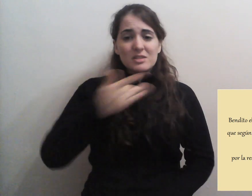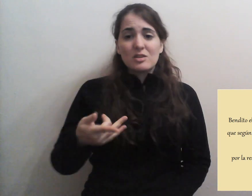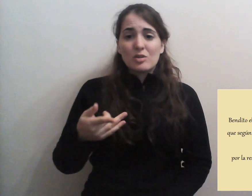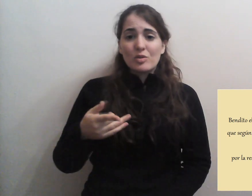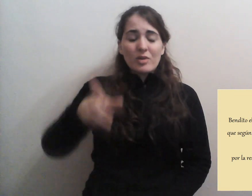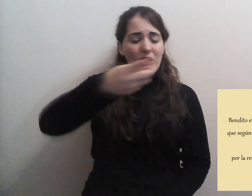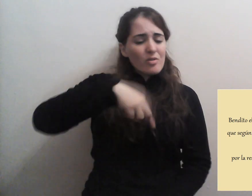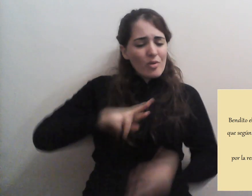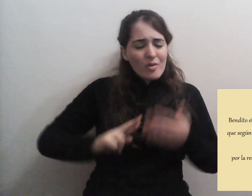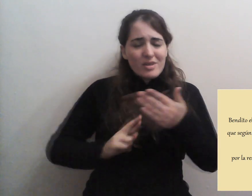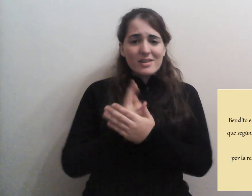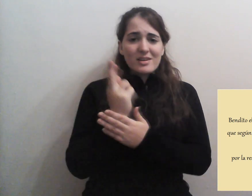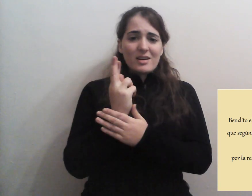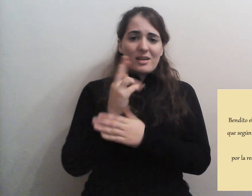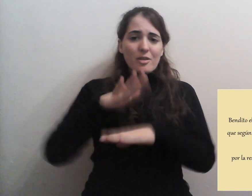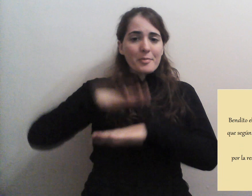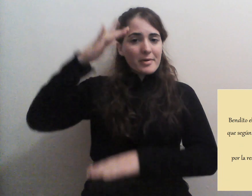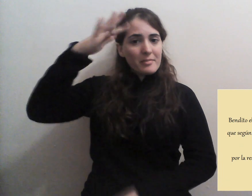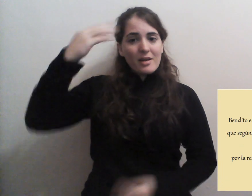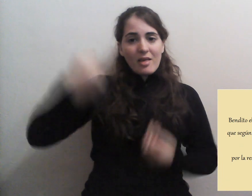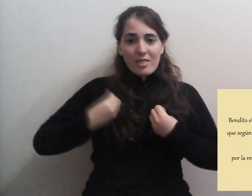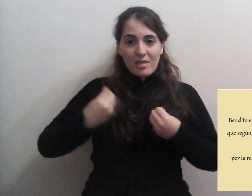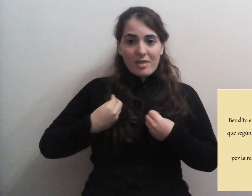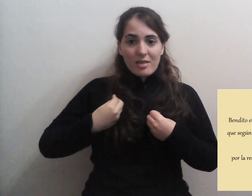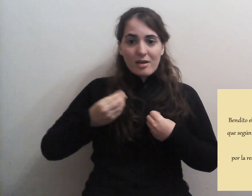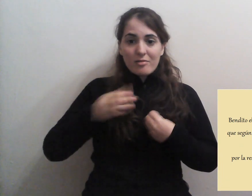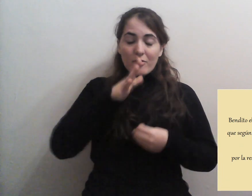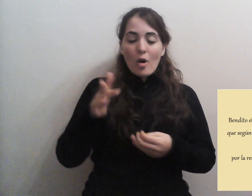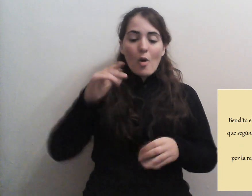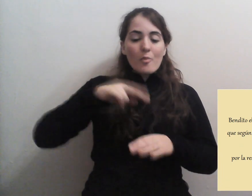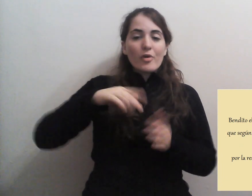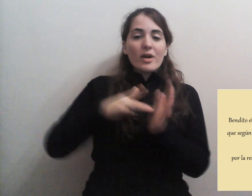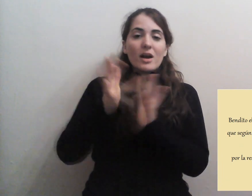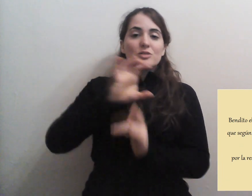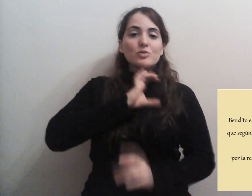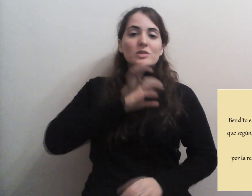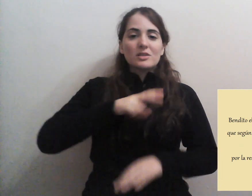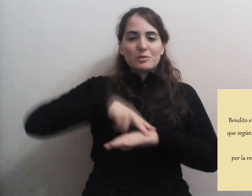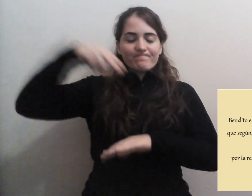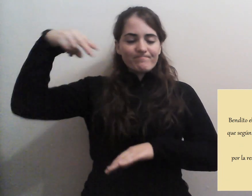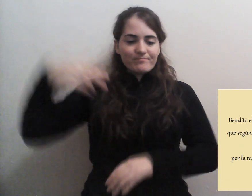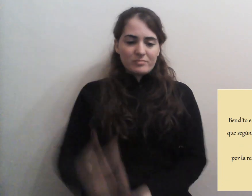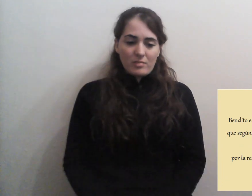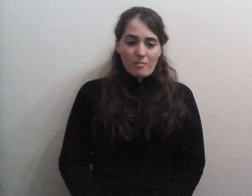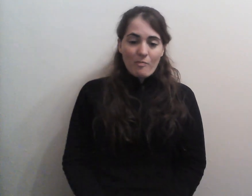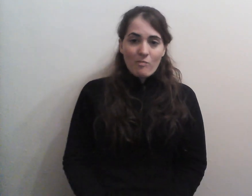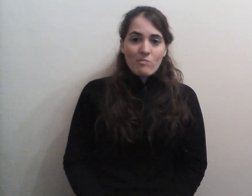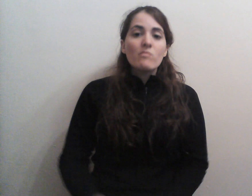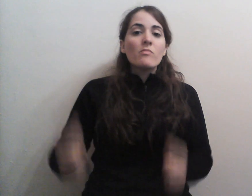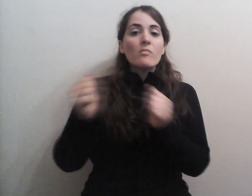una esperanza viva por la resurrección de Jesucristo de los muertos. Como establecimos antes del verano, Pedro está escribiendo esta carta. Vaya, aquí está el